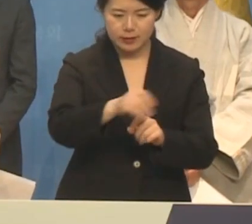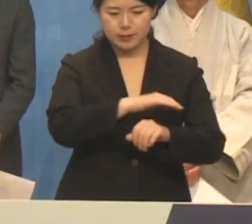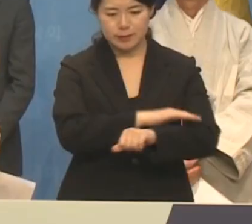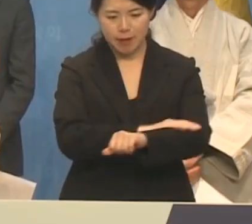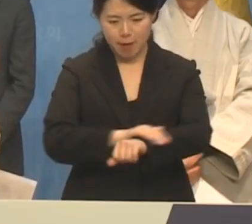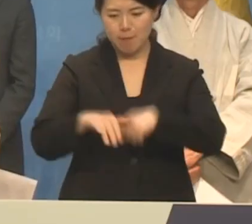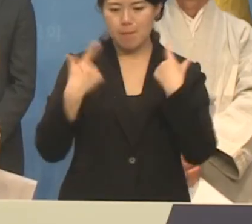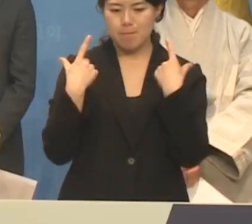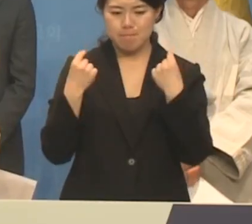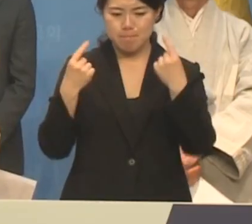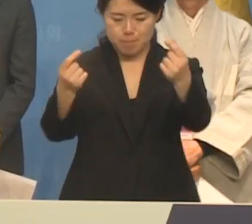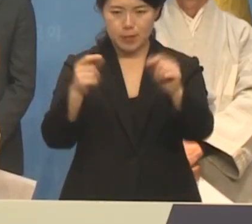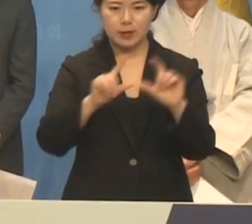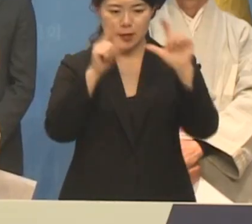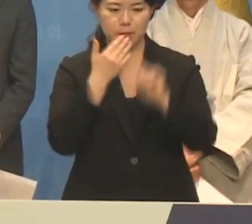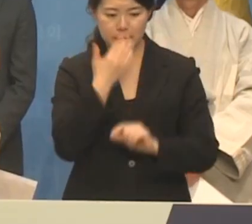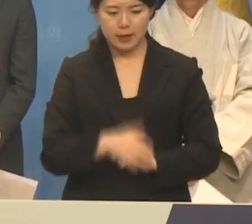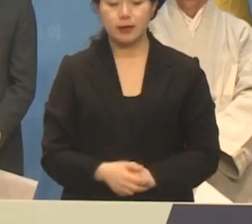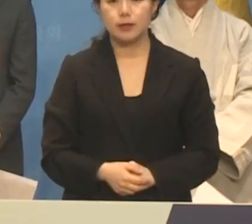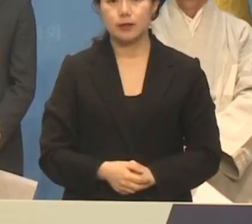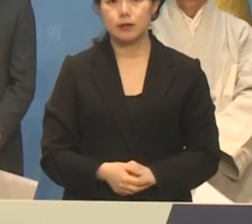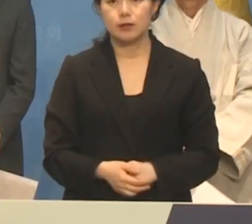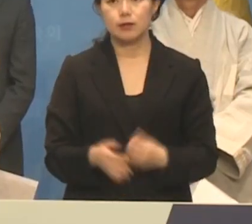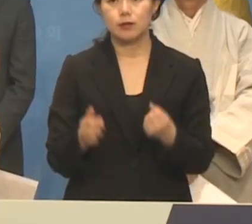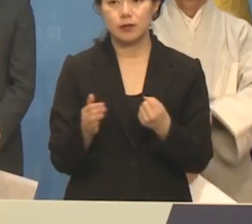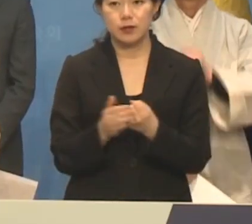없어요. 그렇기 때문에